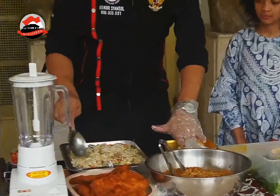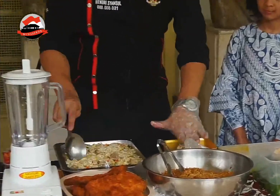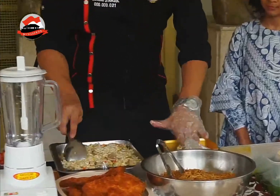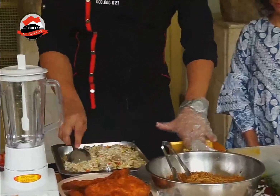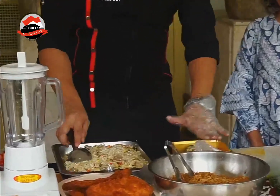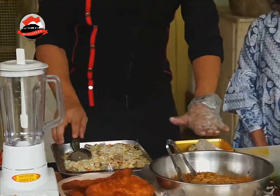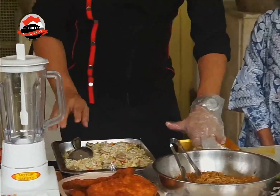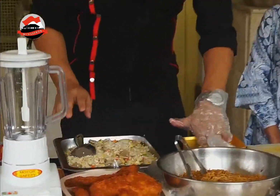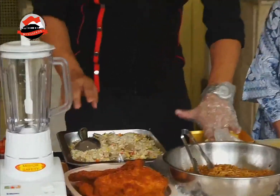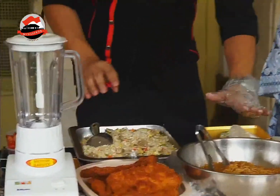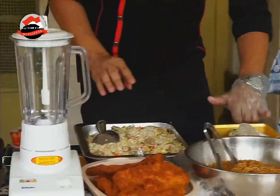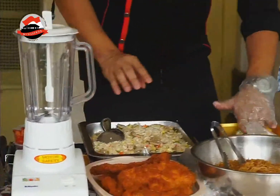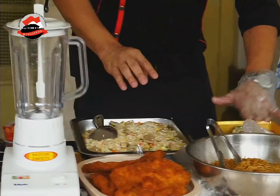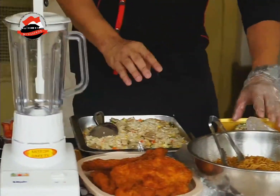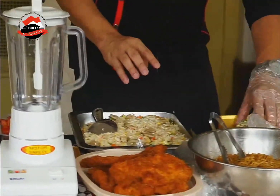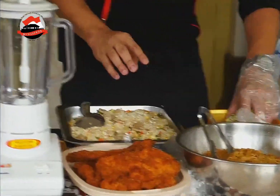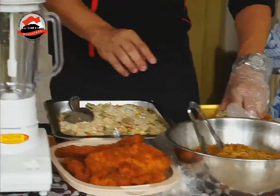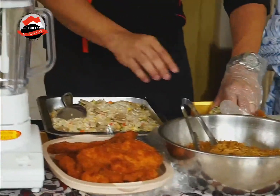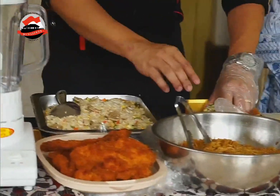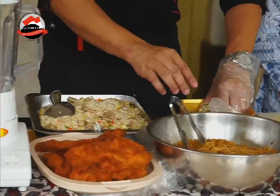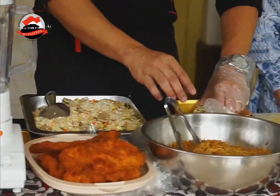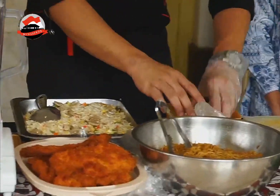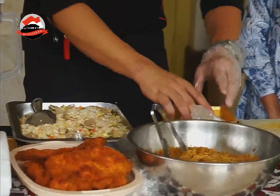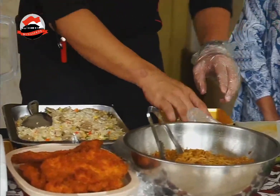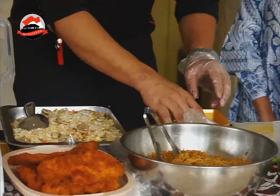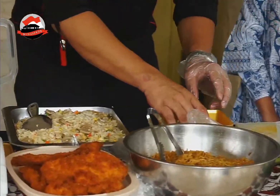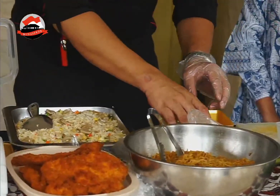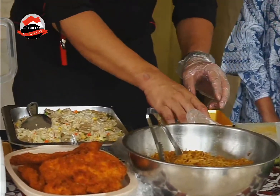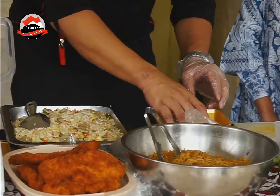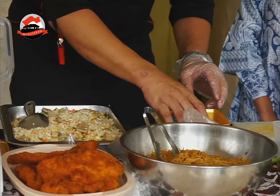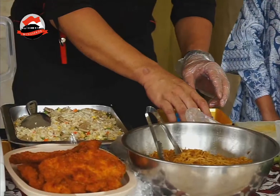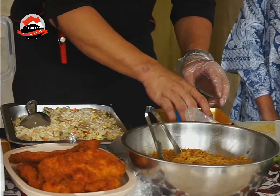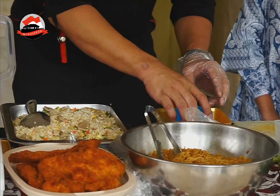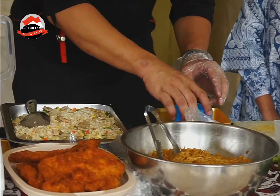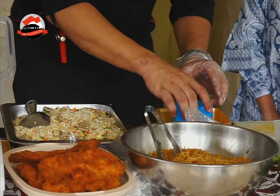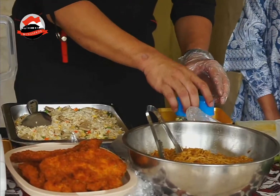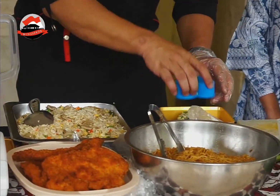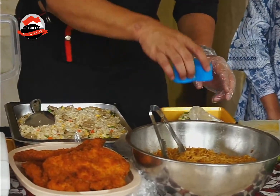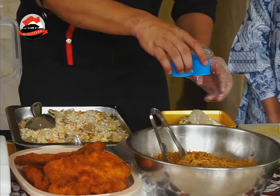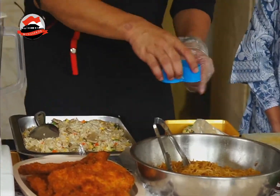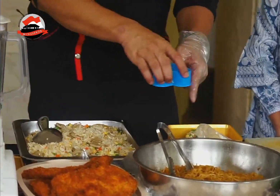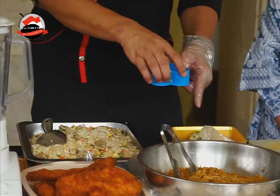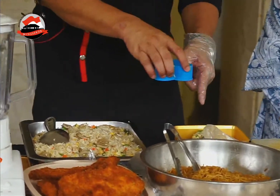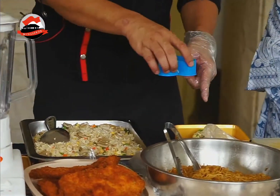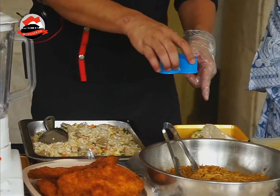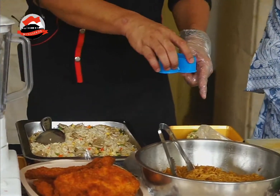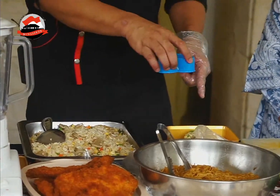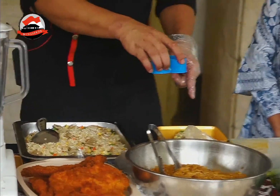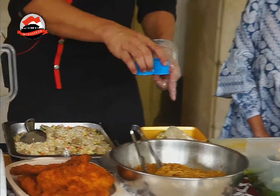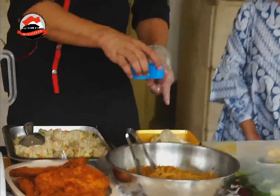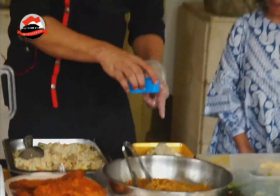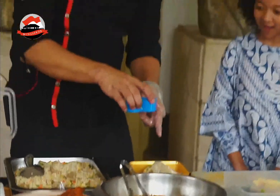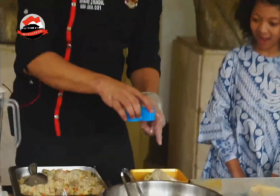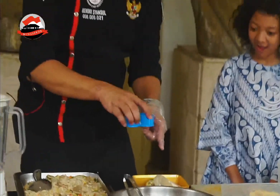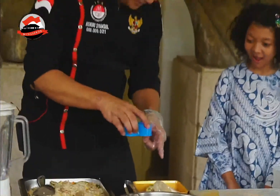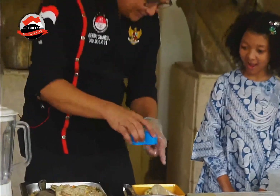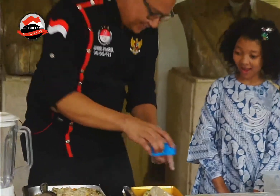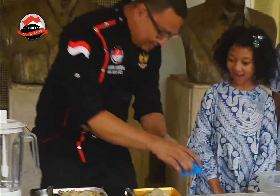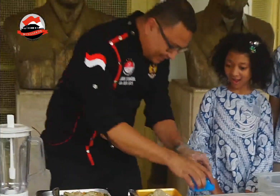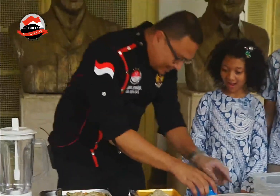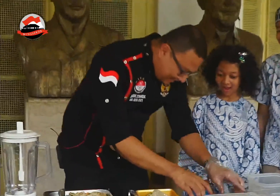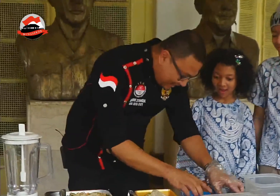Suka. Ya. Nah, nanti kita angkat nih. Sudah ini. Ya, udah padat. Kita angkat. Yuh,